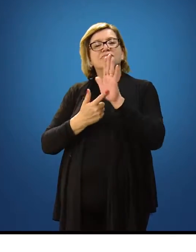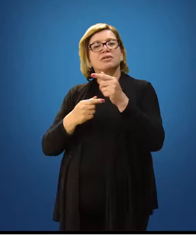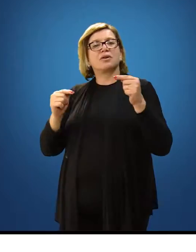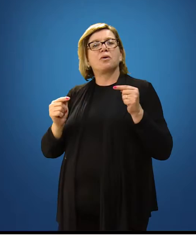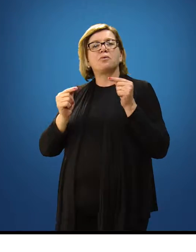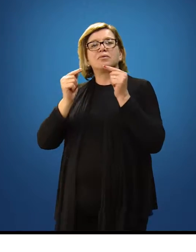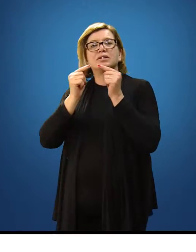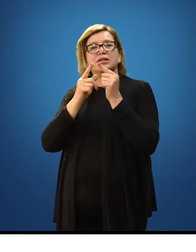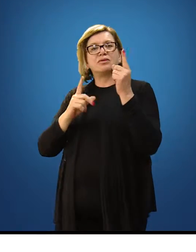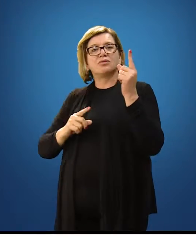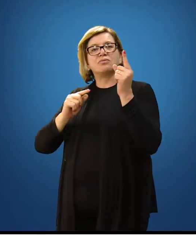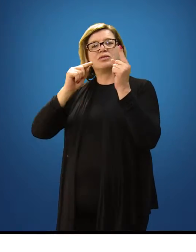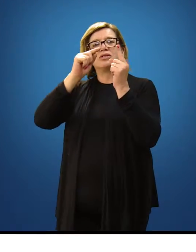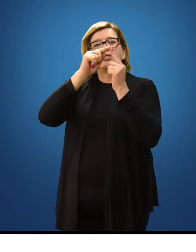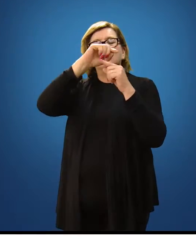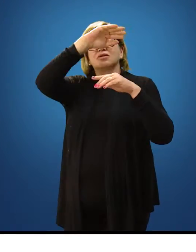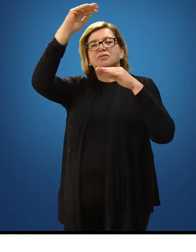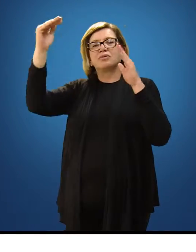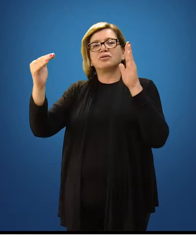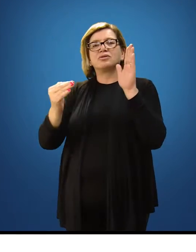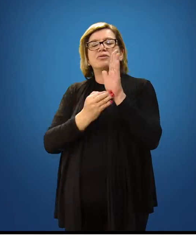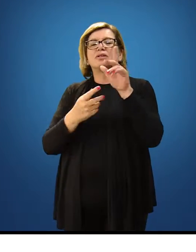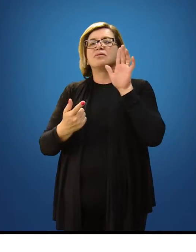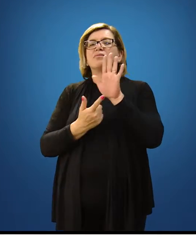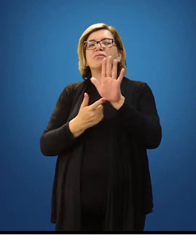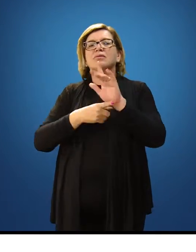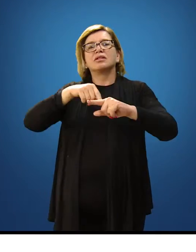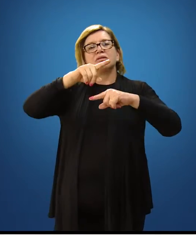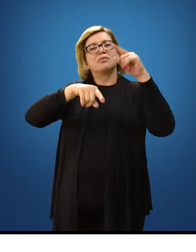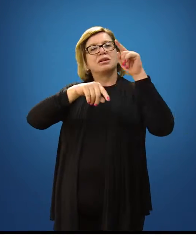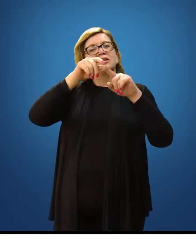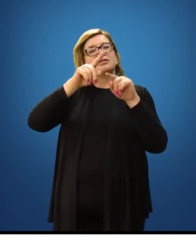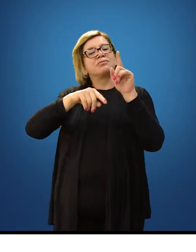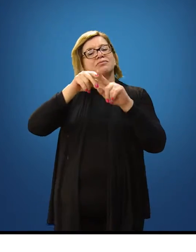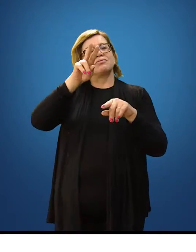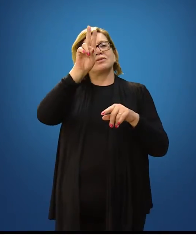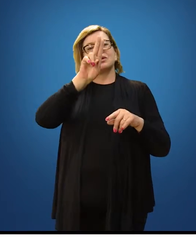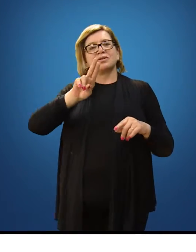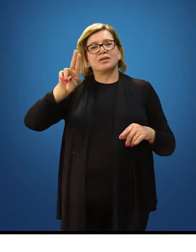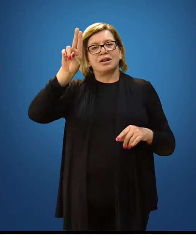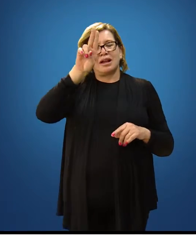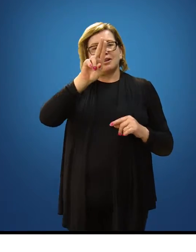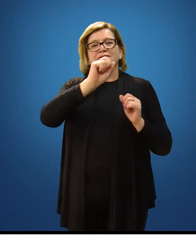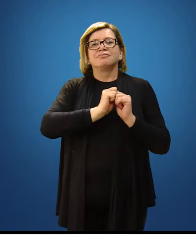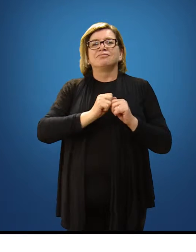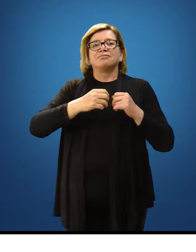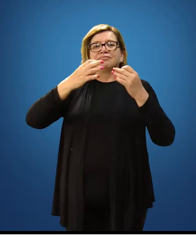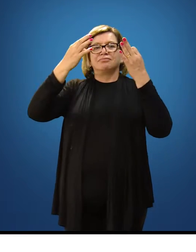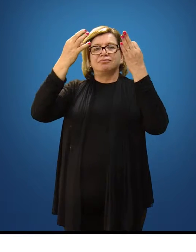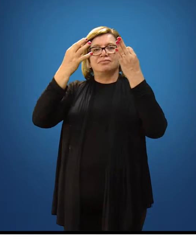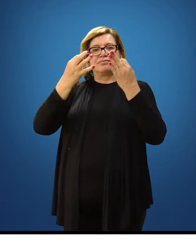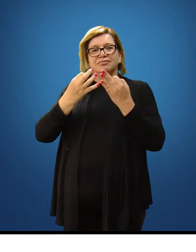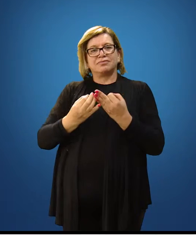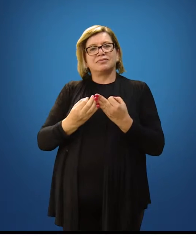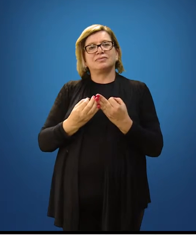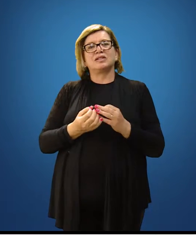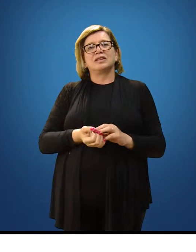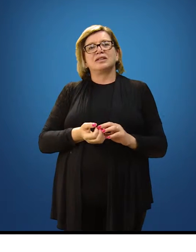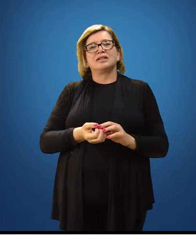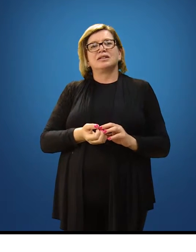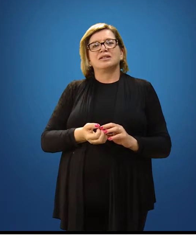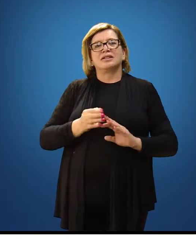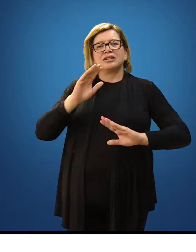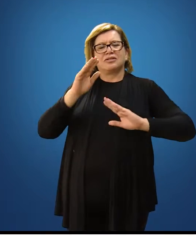trabalho. E as referências bibliográficas com o material que foi utilizado. Certo? Isso aí em